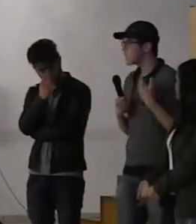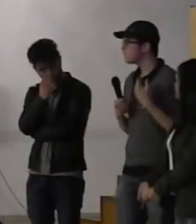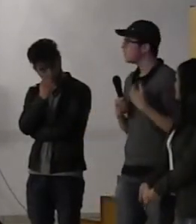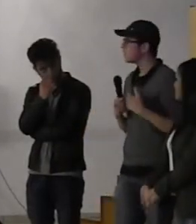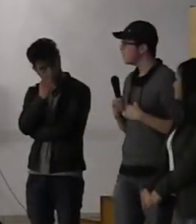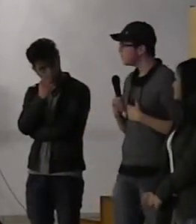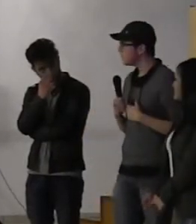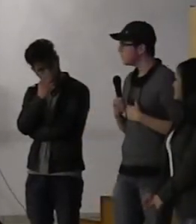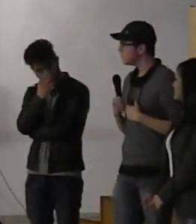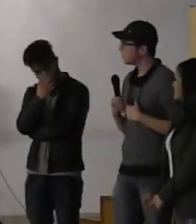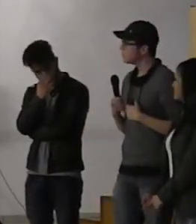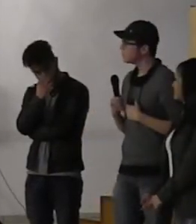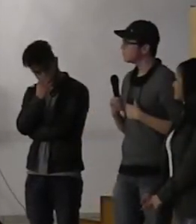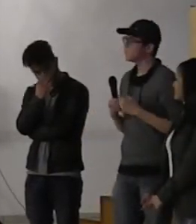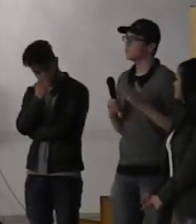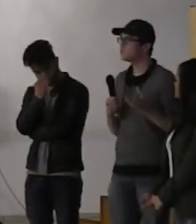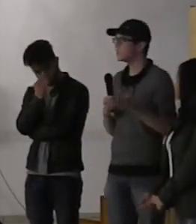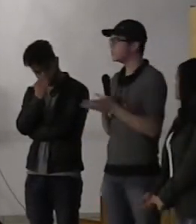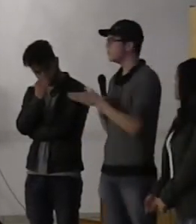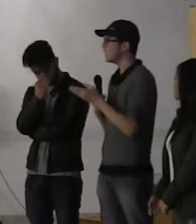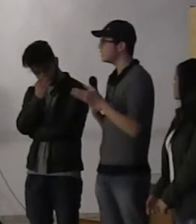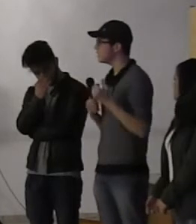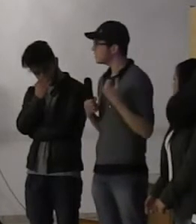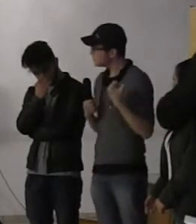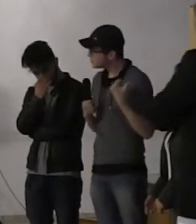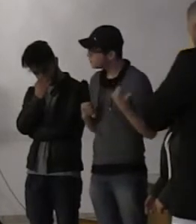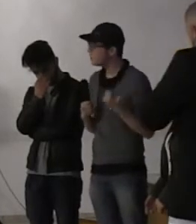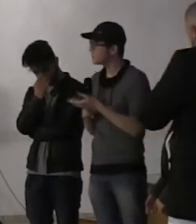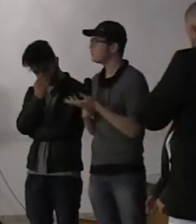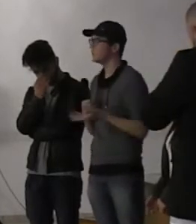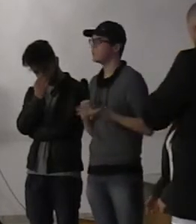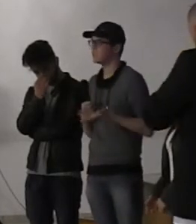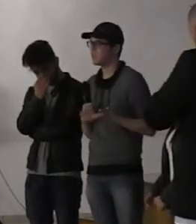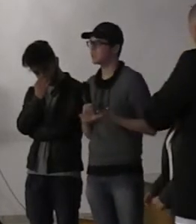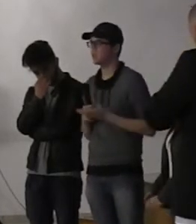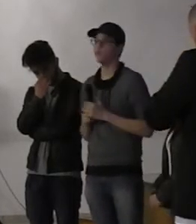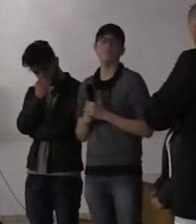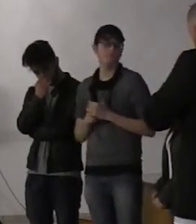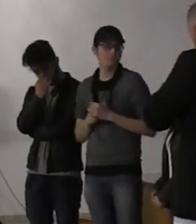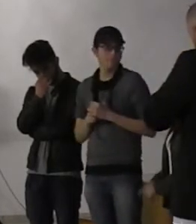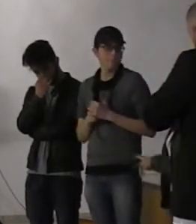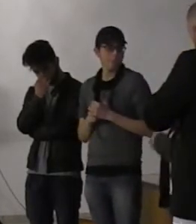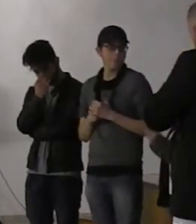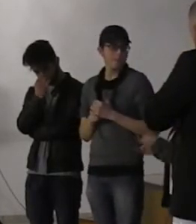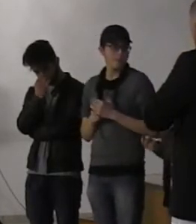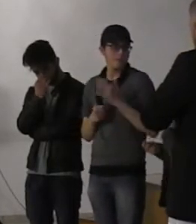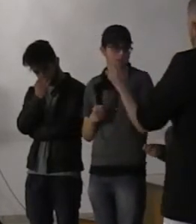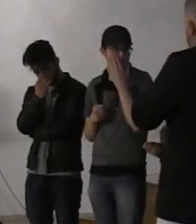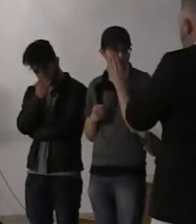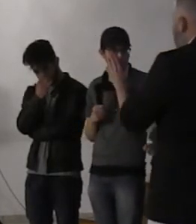Sie hatte Angst vor ihrer Familie und wusste nicht, wie sie ihrer Familie das sagen soll.